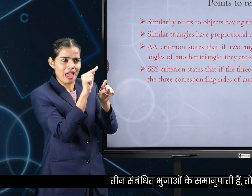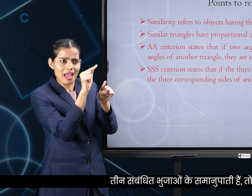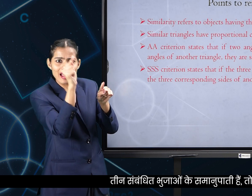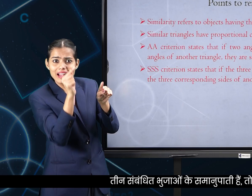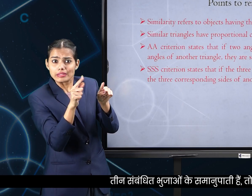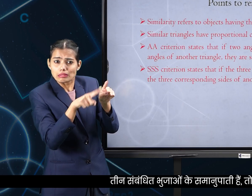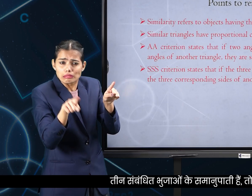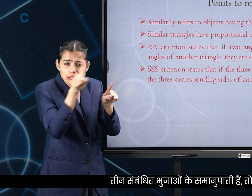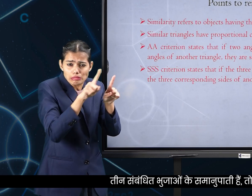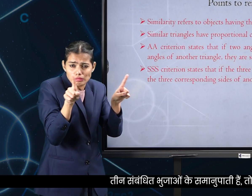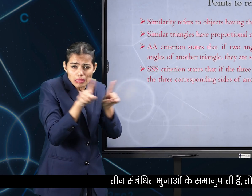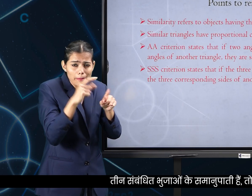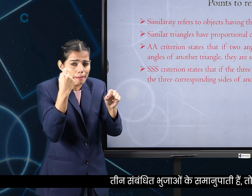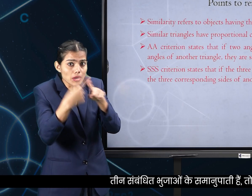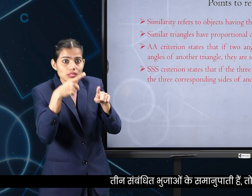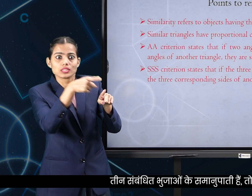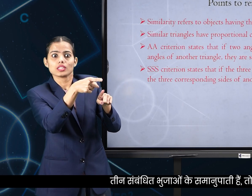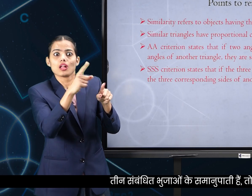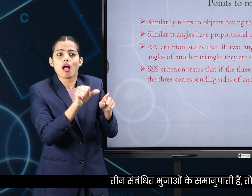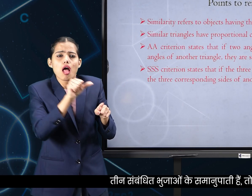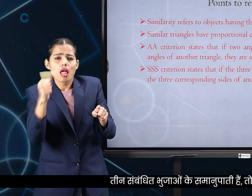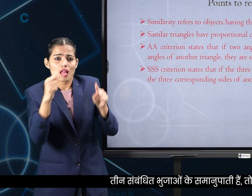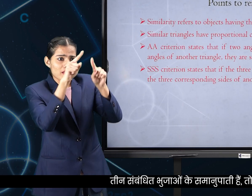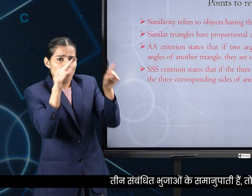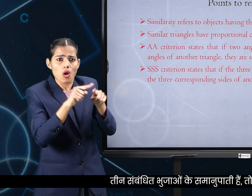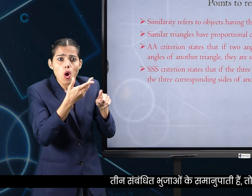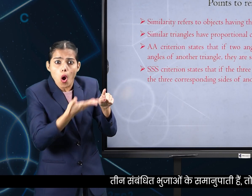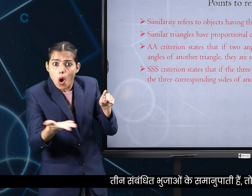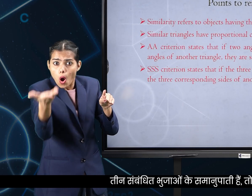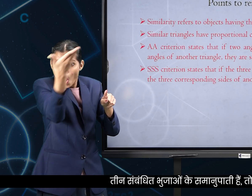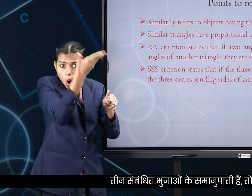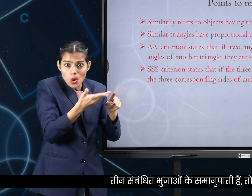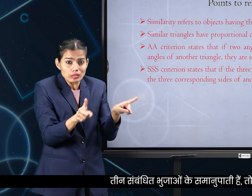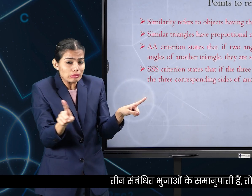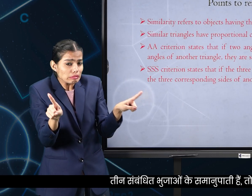तीन संबंधित भुजाओं के समानुपाती है तो वे समान है।